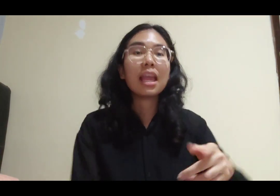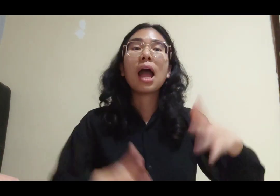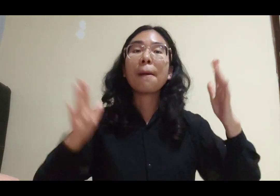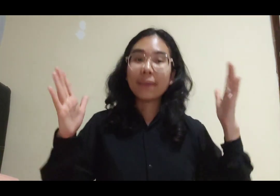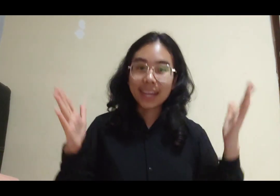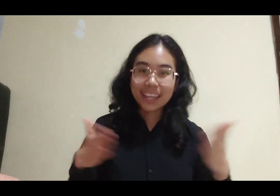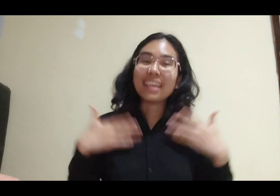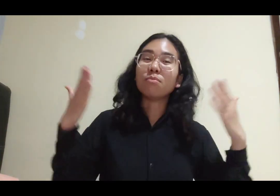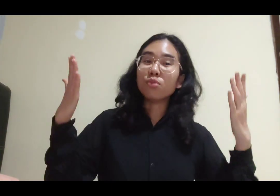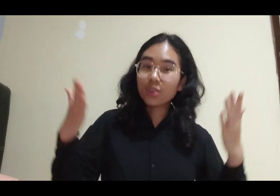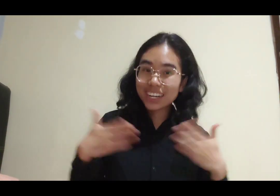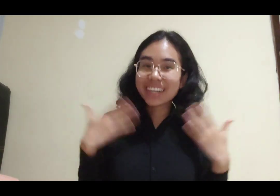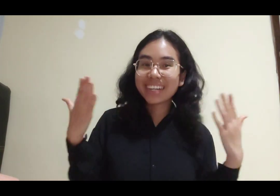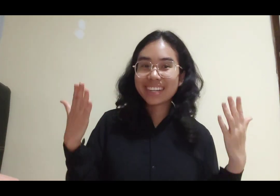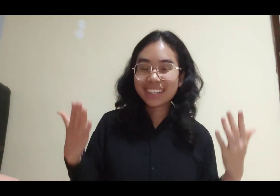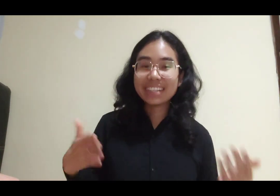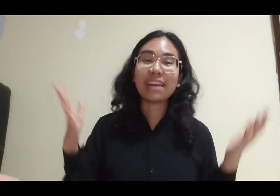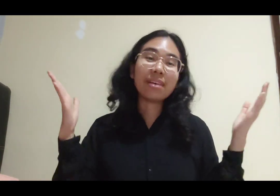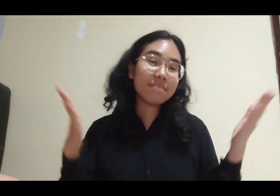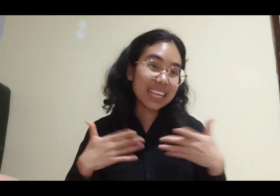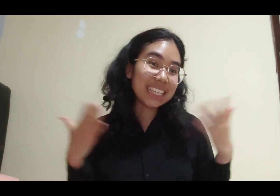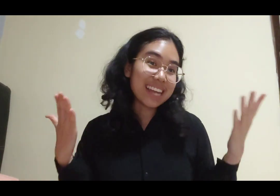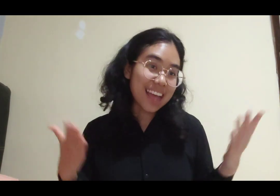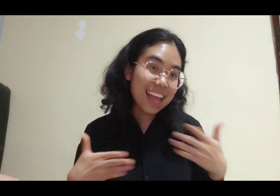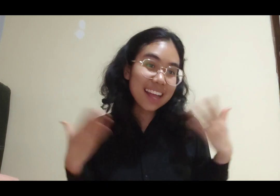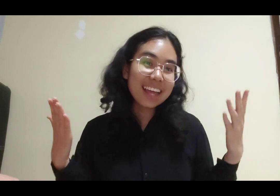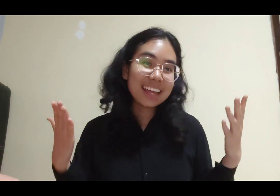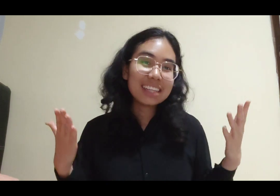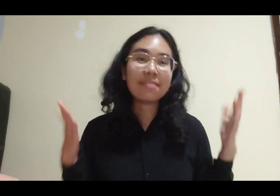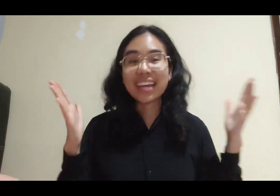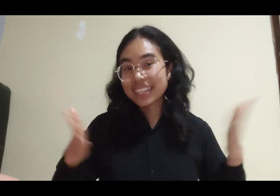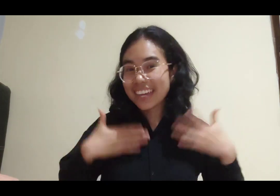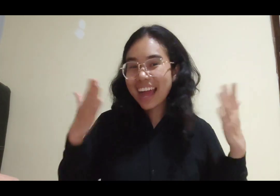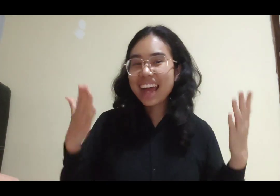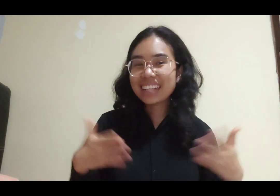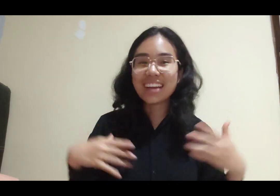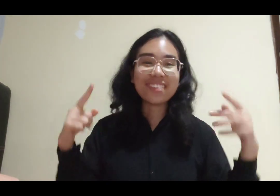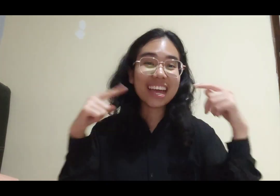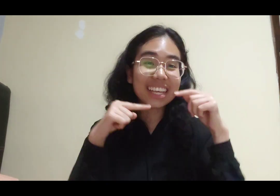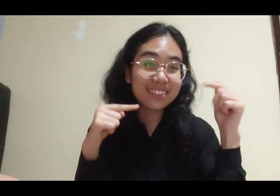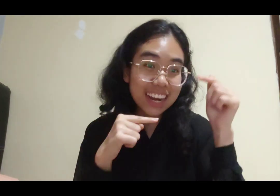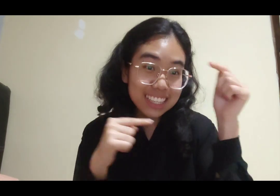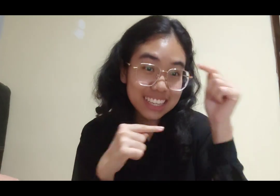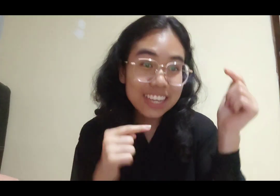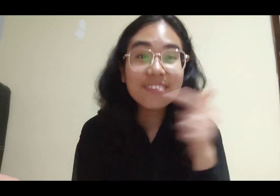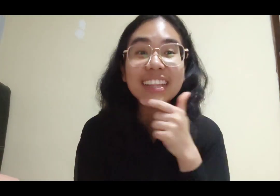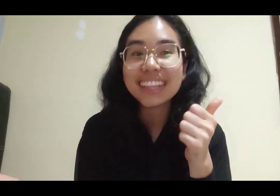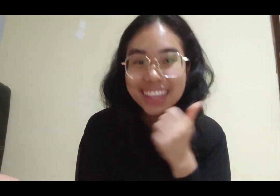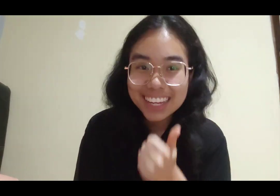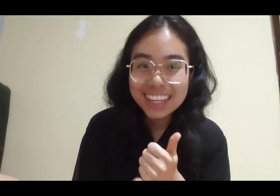yang menghibur sama bikin senang, sama kayak segar, sama ekspresi penting.